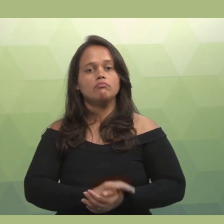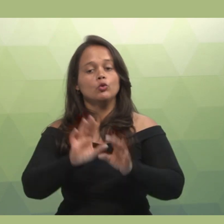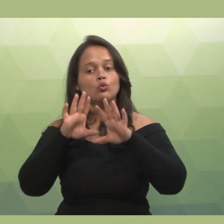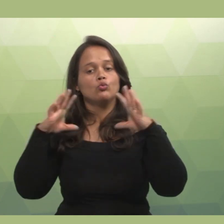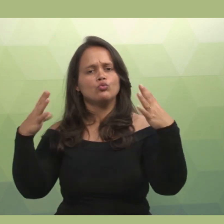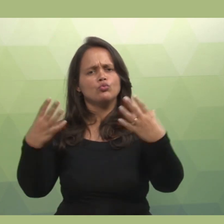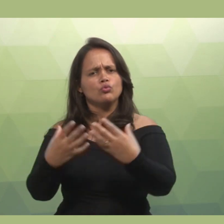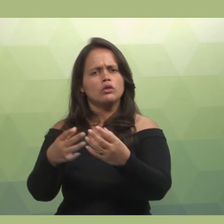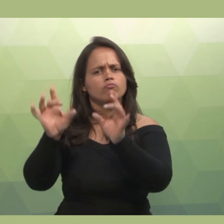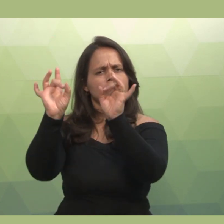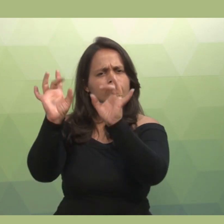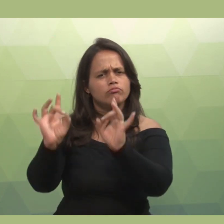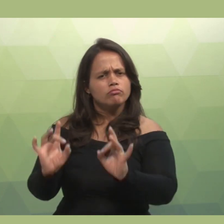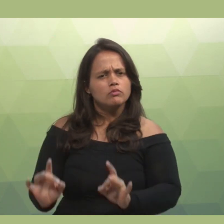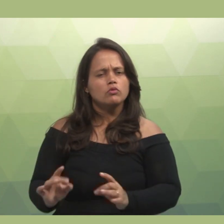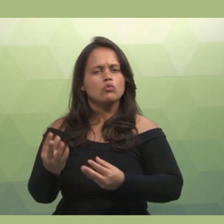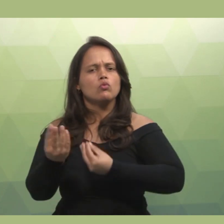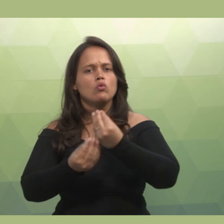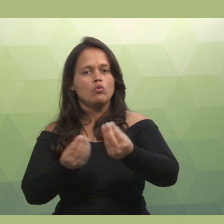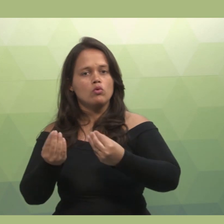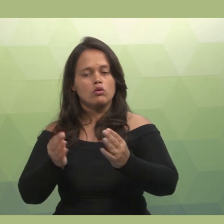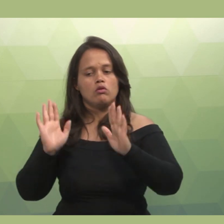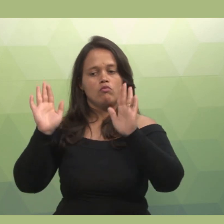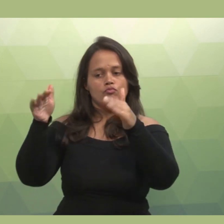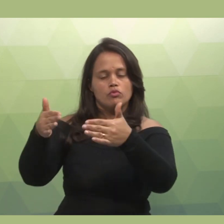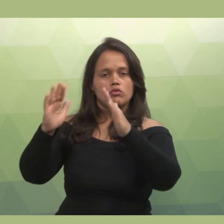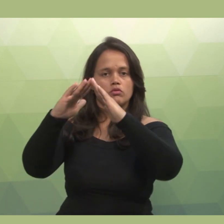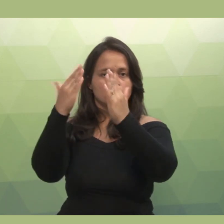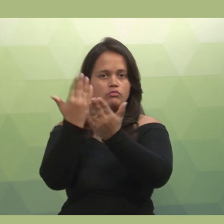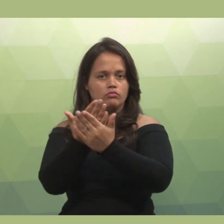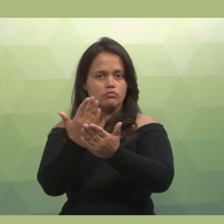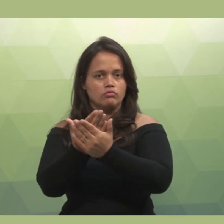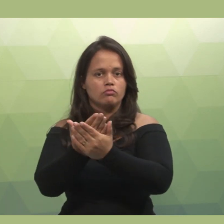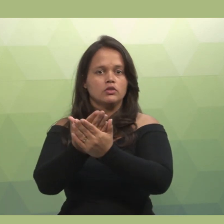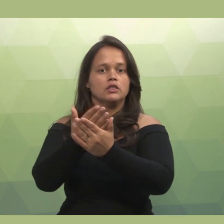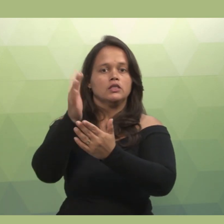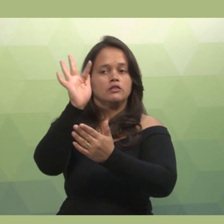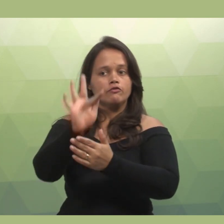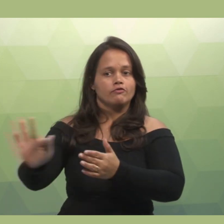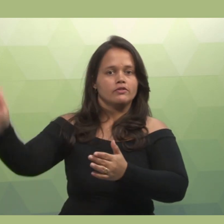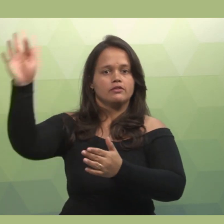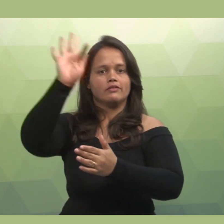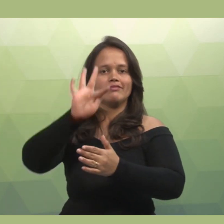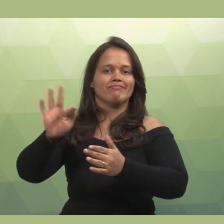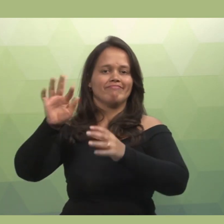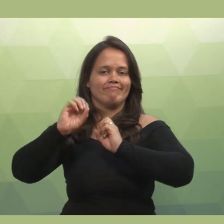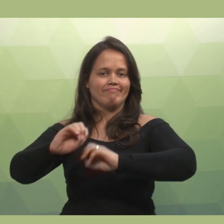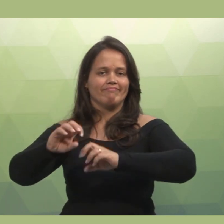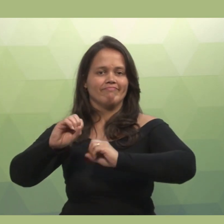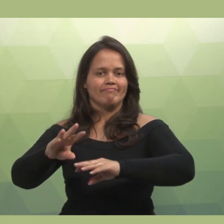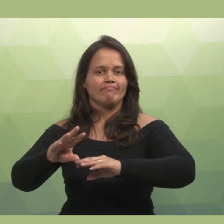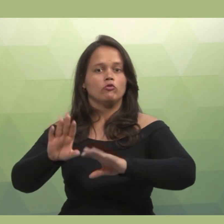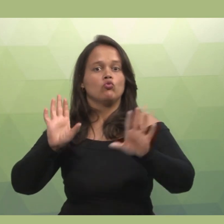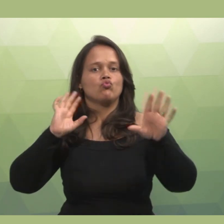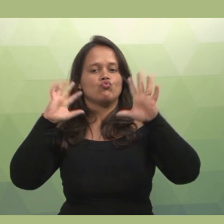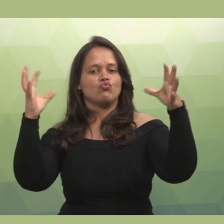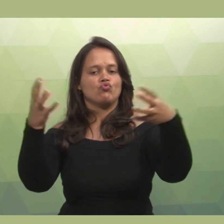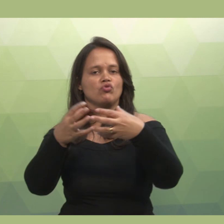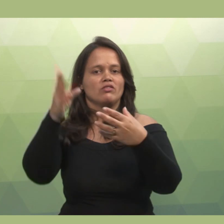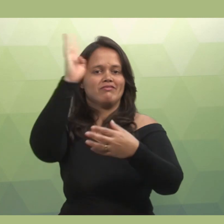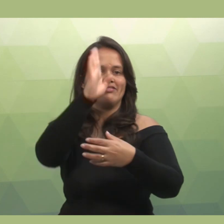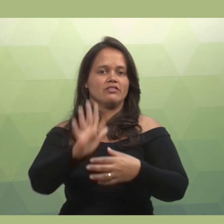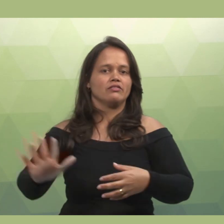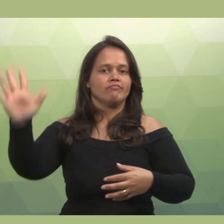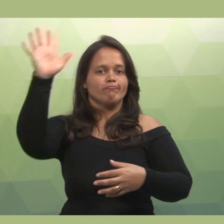específicas voltadas às instituições do Sistema Federal de Ensino. Ele é efetivamente um conselho nacional, já que